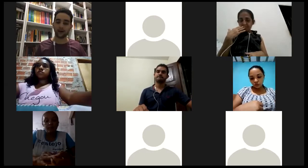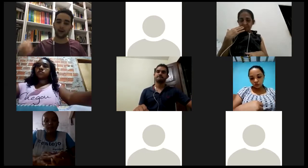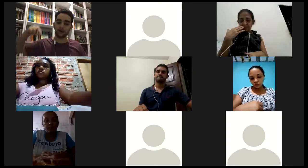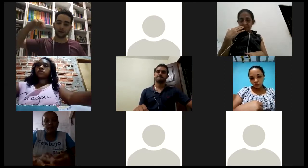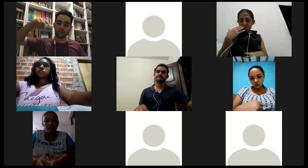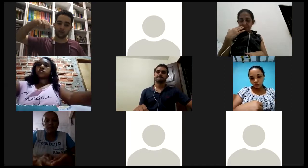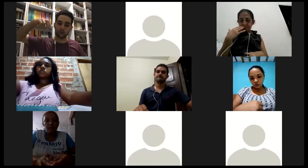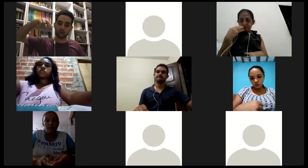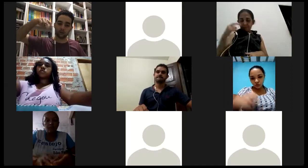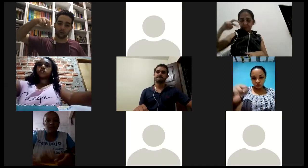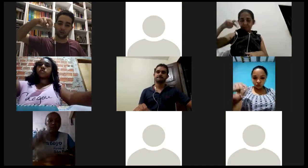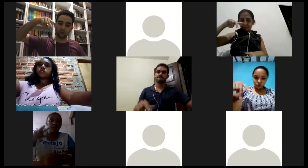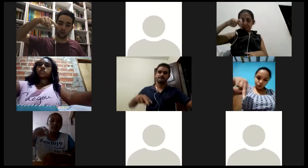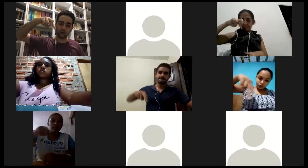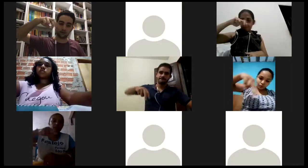Andar.